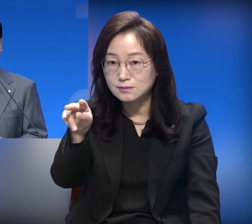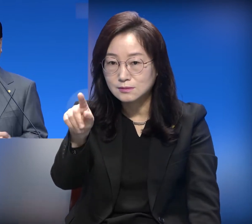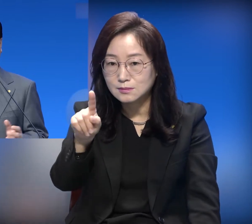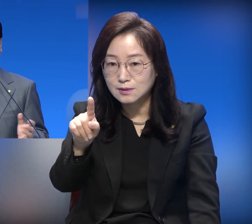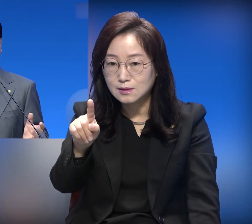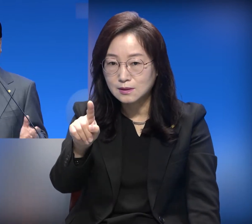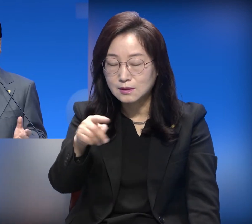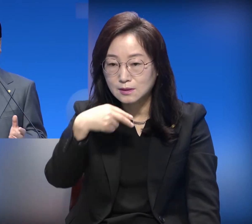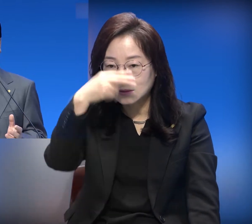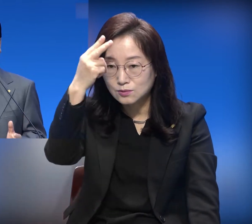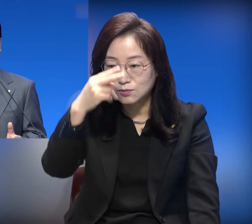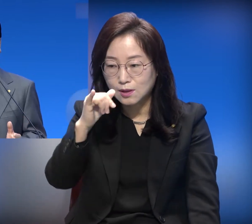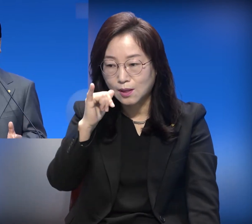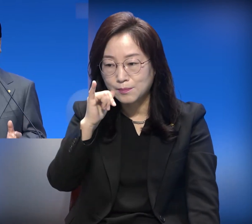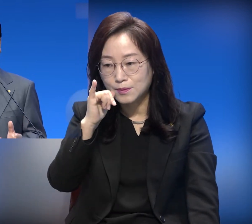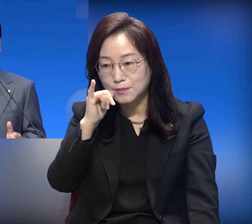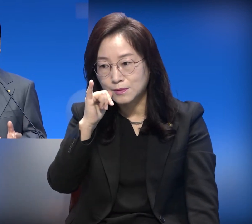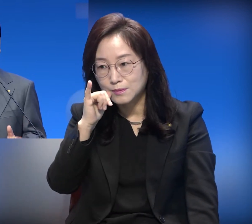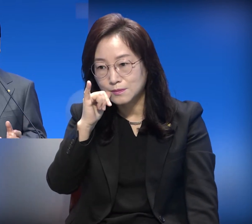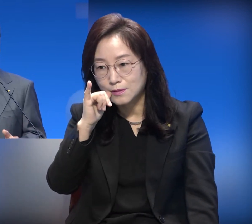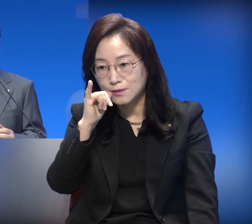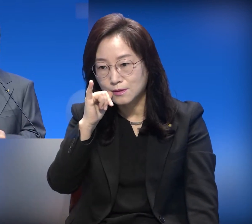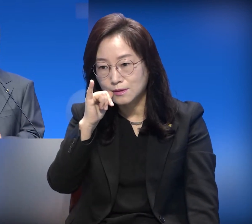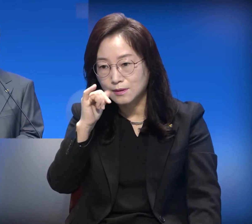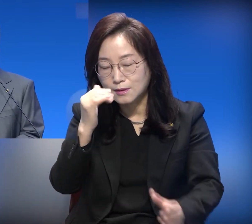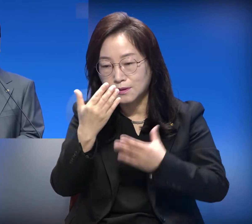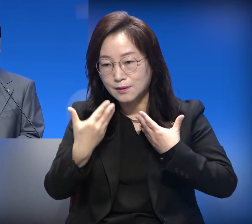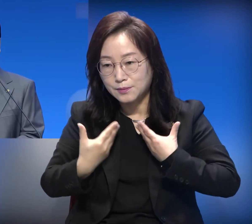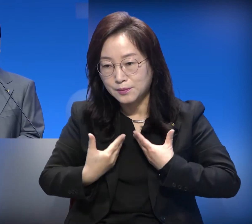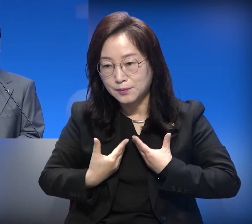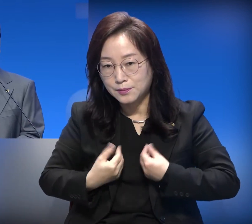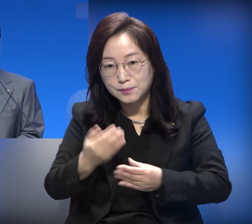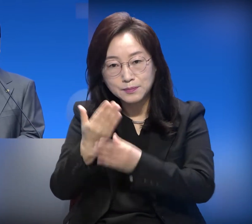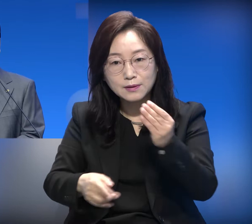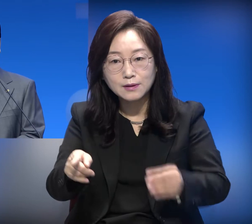알코올 중독이라는 것에 빠져서 주저앉아 있는 사람들,